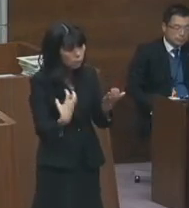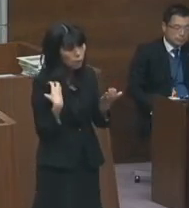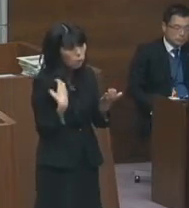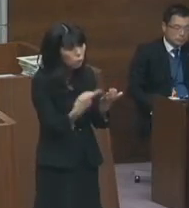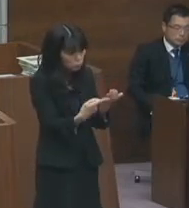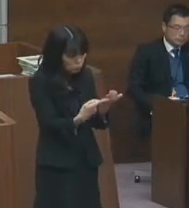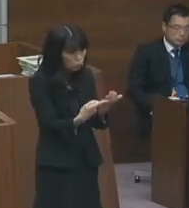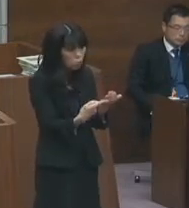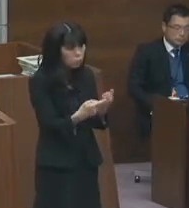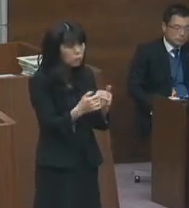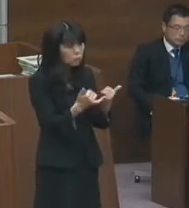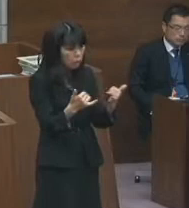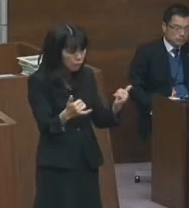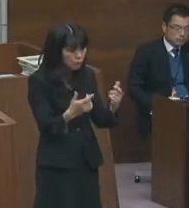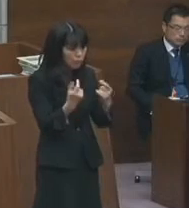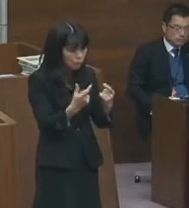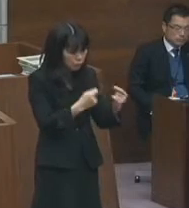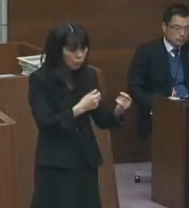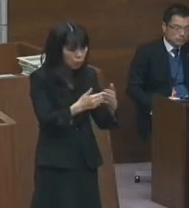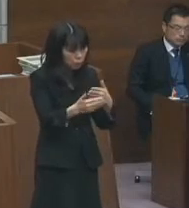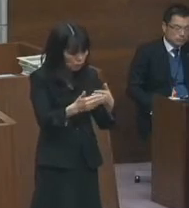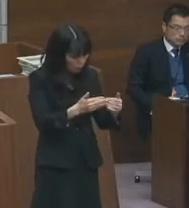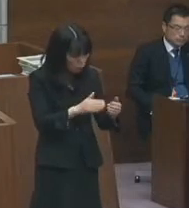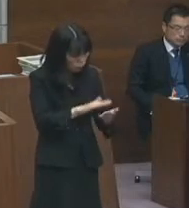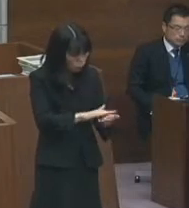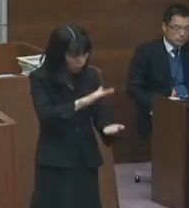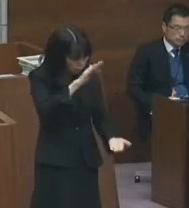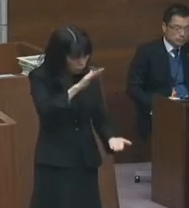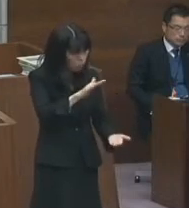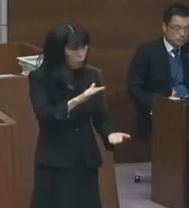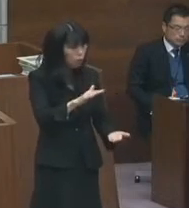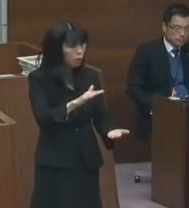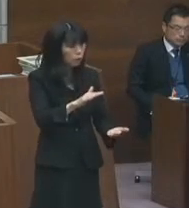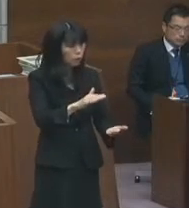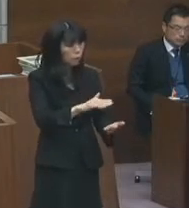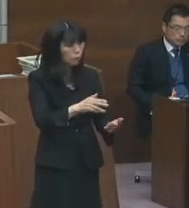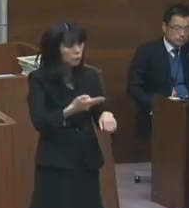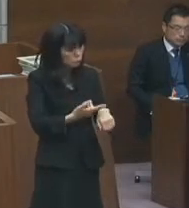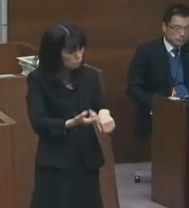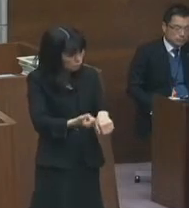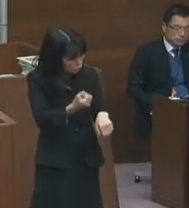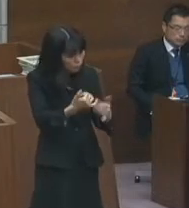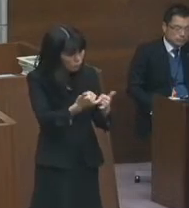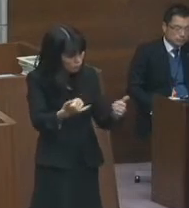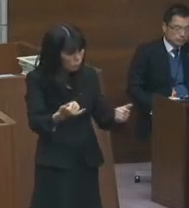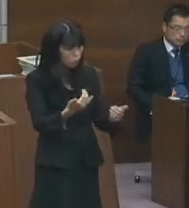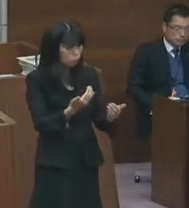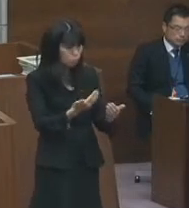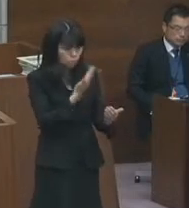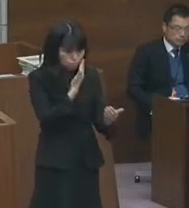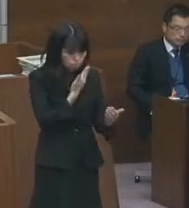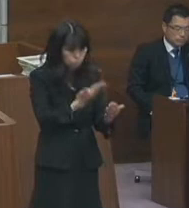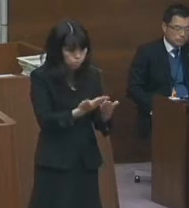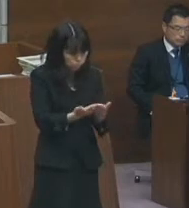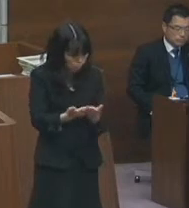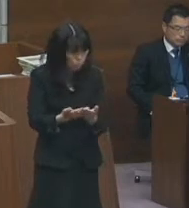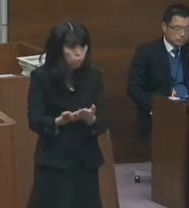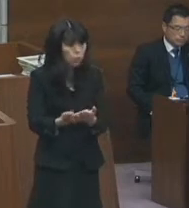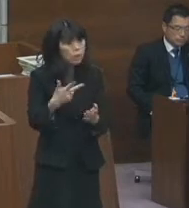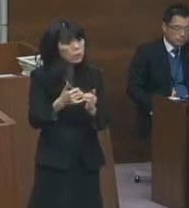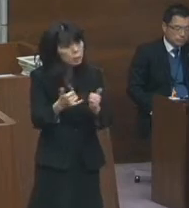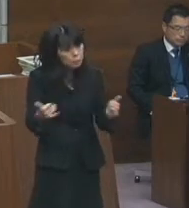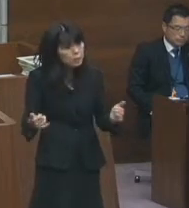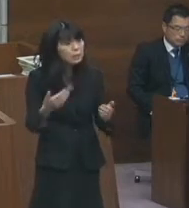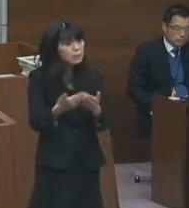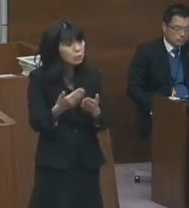務経験年数や有資格者の配置を求め、これまで以上に市民ニーズに応じた葬祭サービ